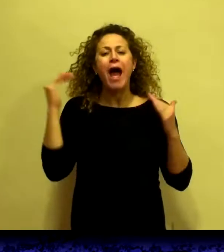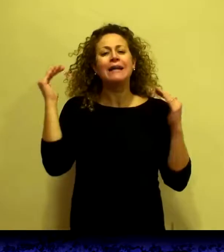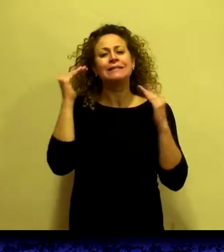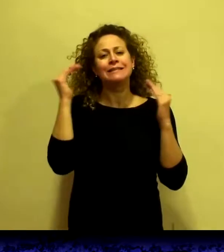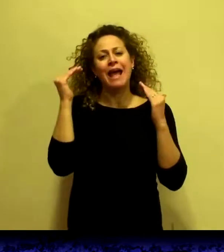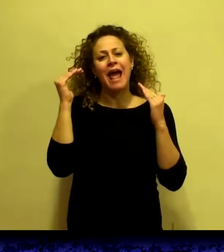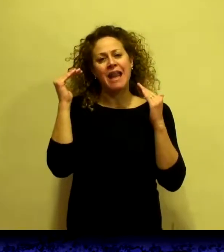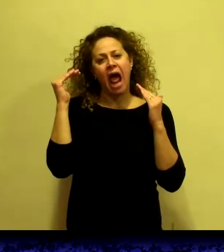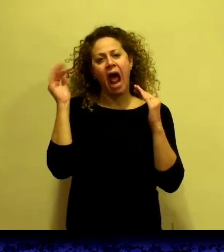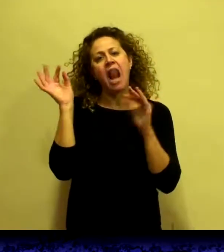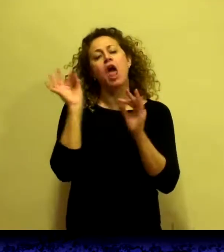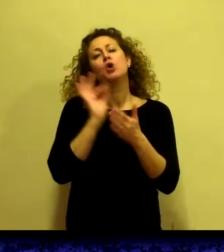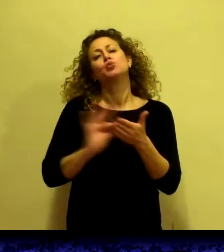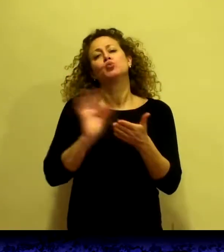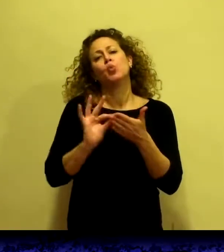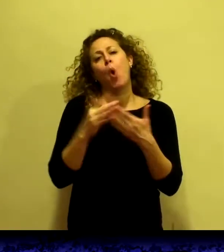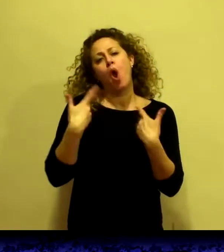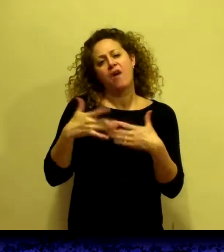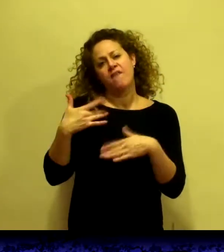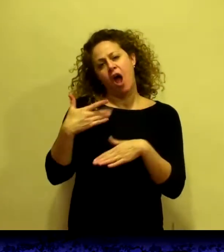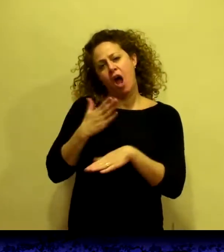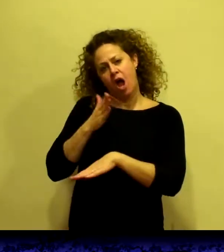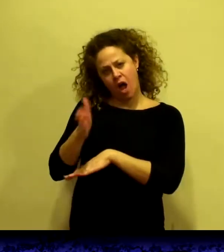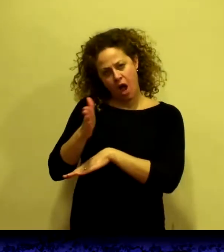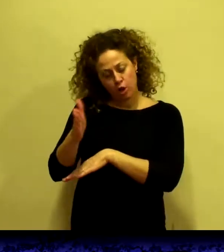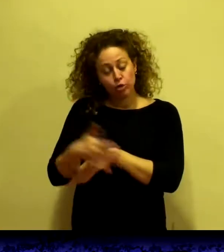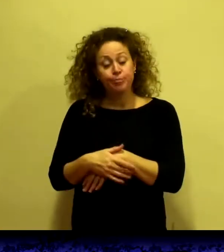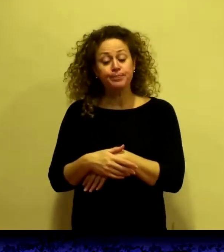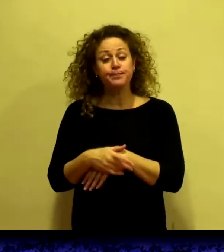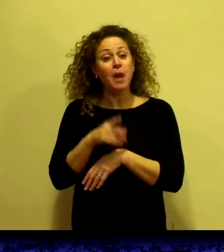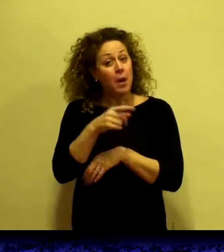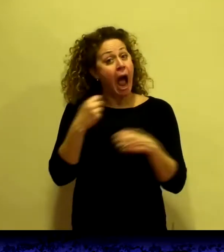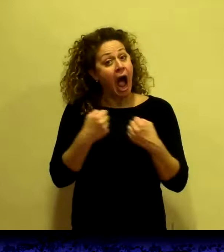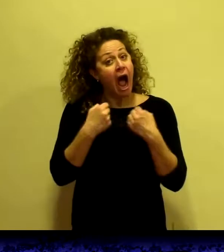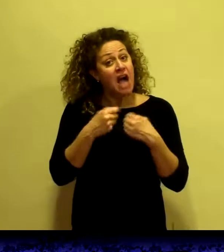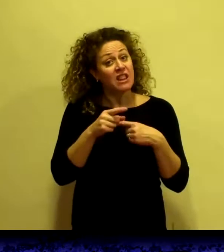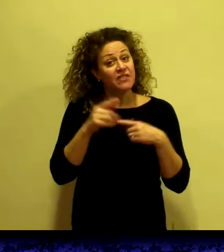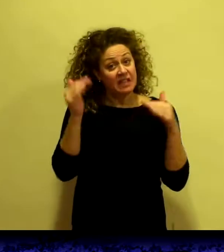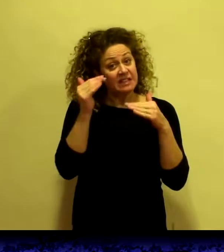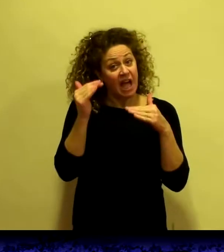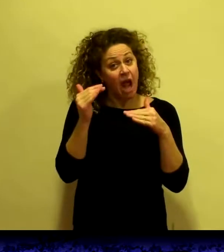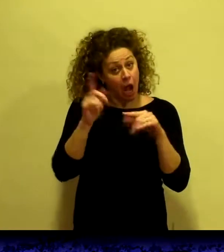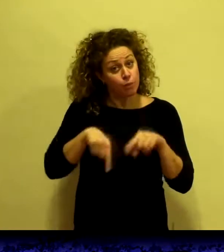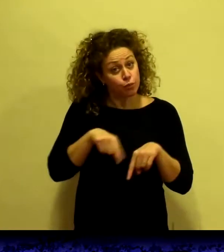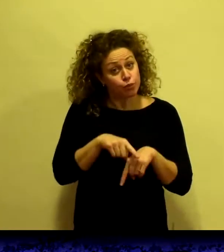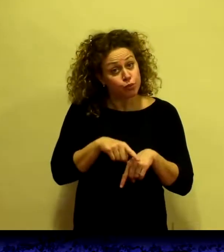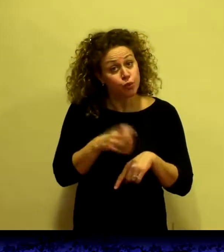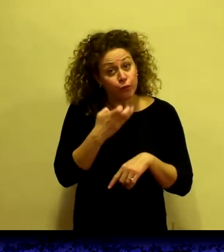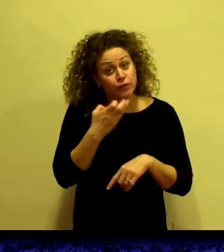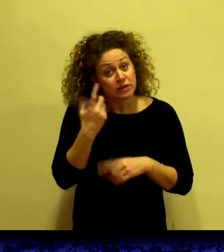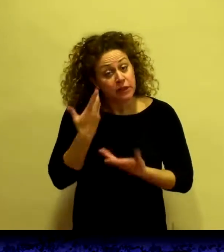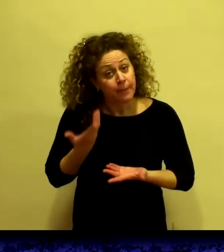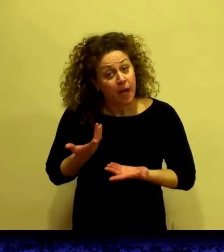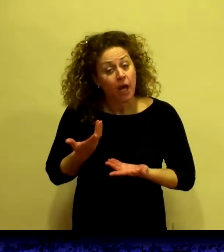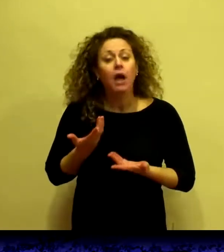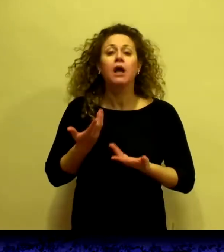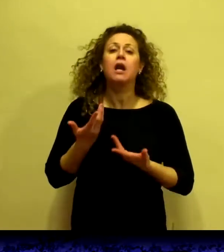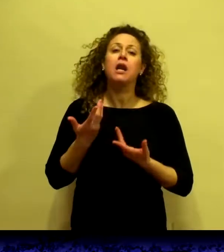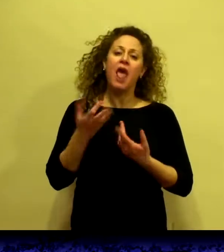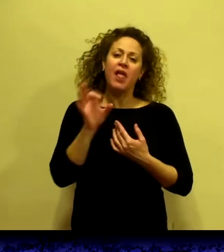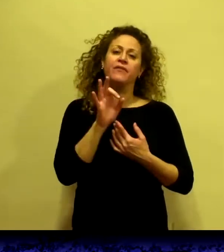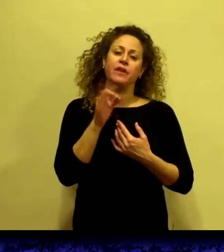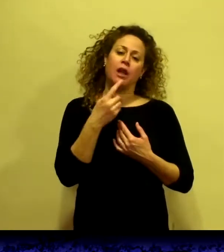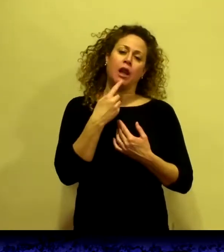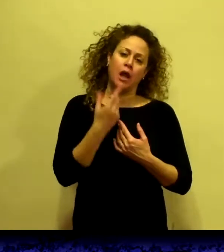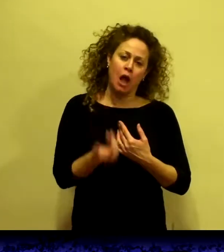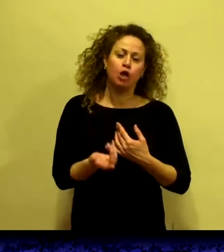serale, fate anche attività serali, quindi buono, nel senso che... Diciamo che le attività serali,